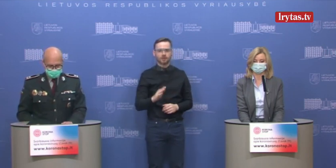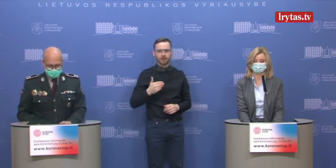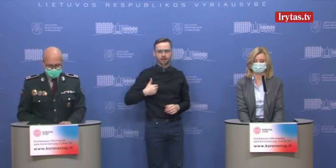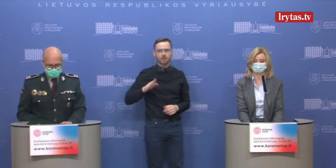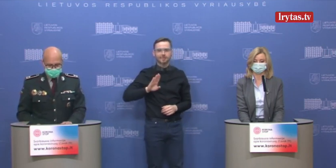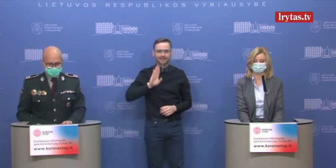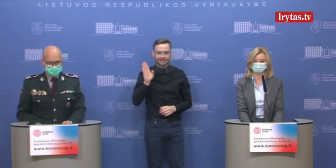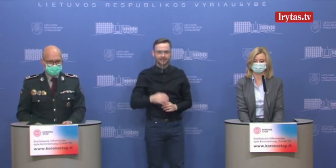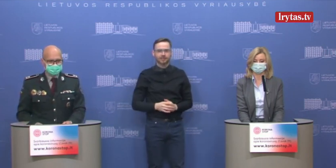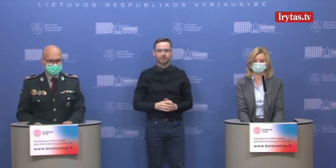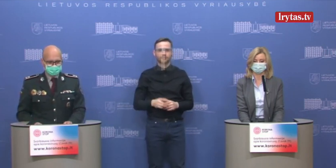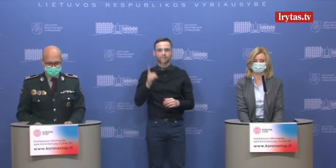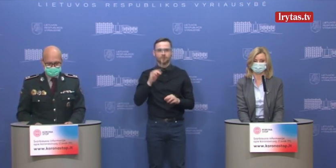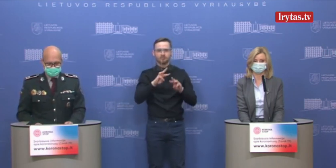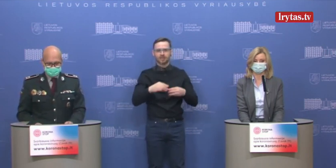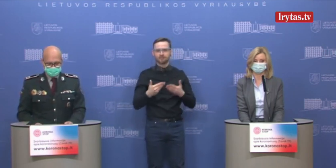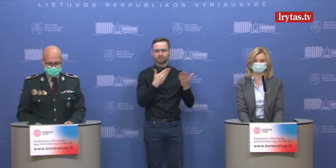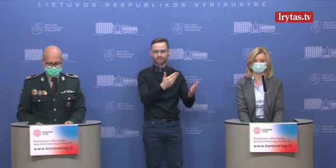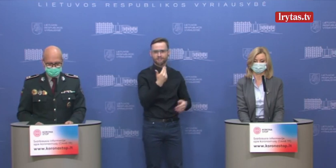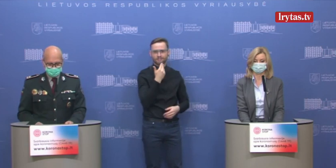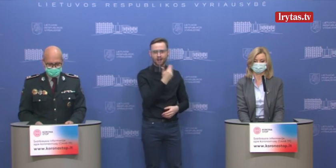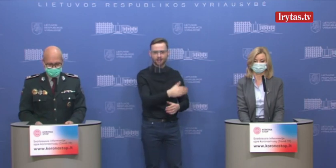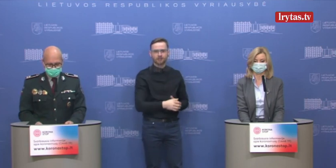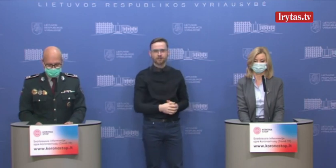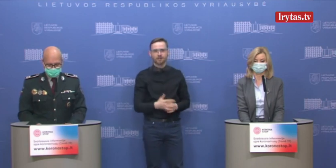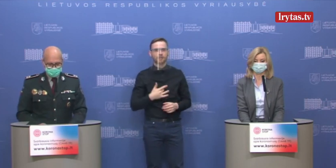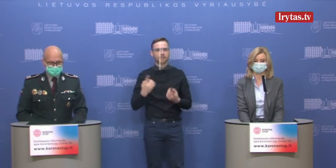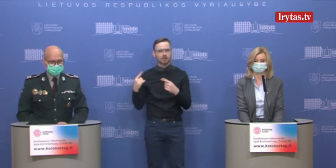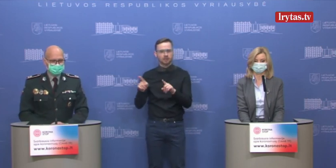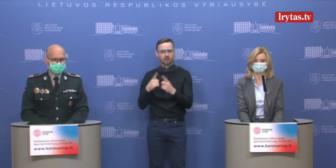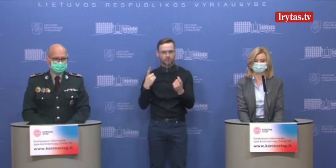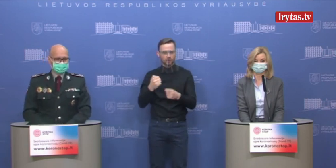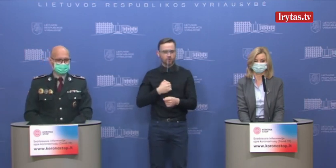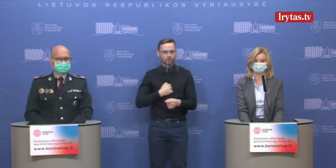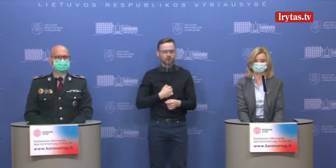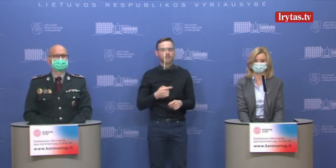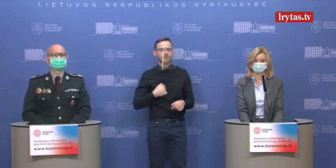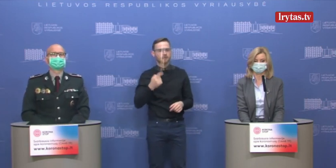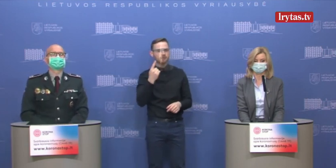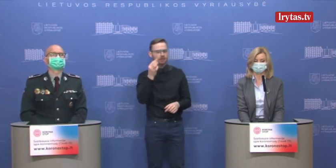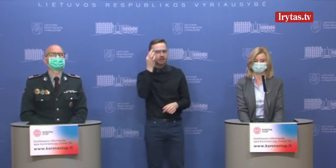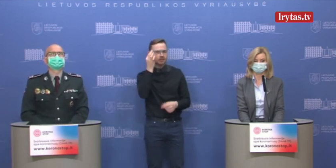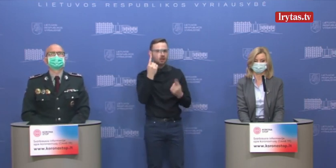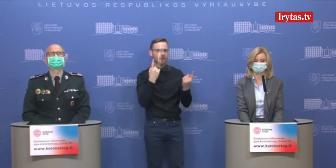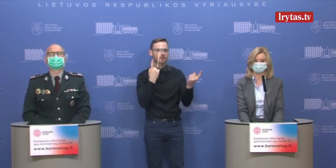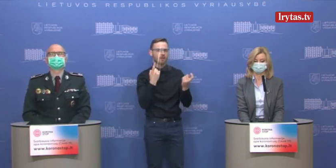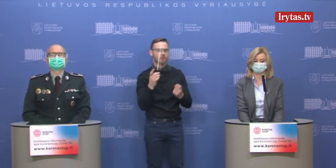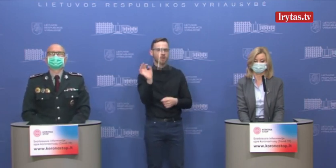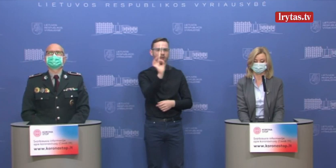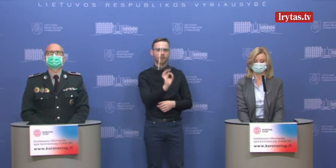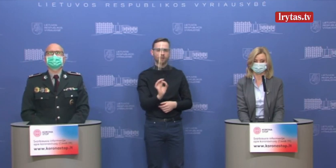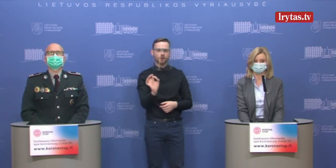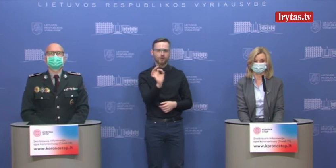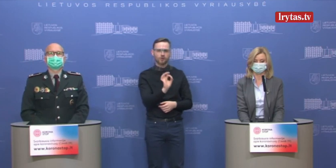Labas rytas, galbūt ministrai klausimas, bet nežinau, galbūt ir atsakys ir kitas pašnekovas. Tai norėjau šiek tiek pasitikslinti dabar